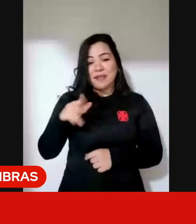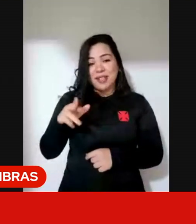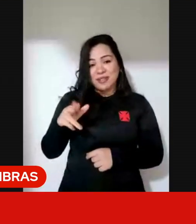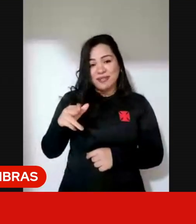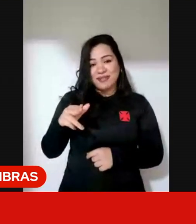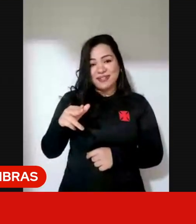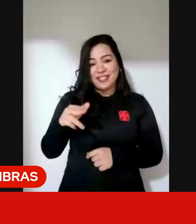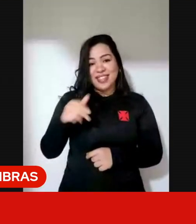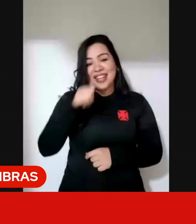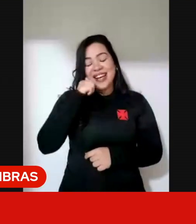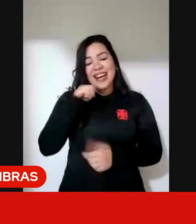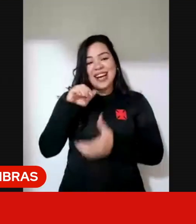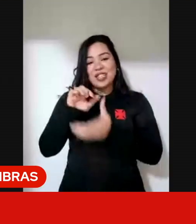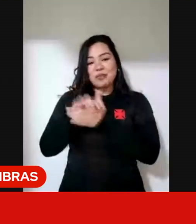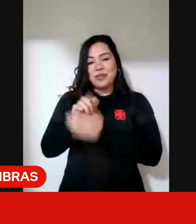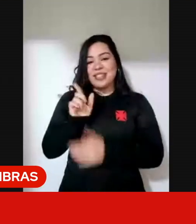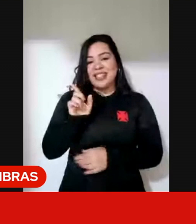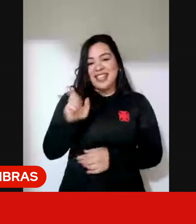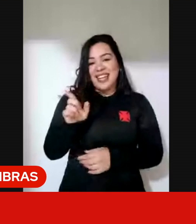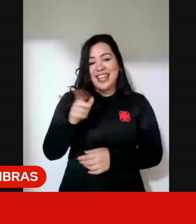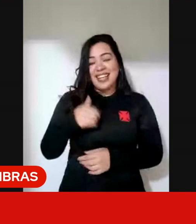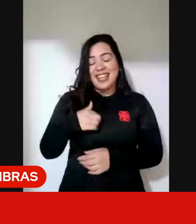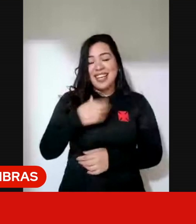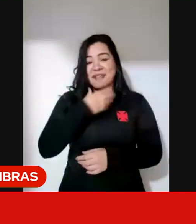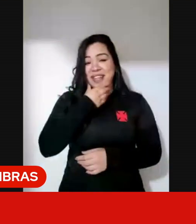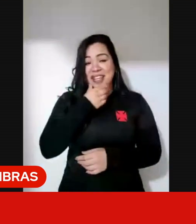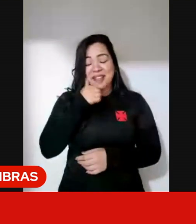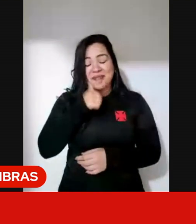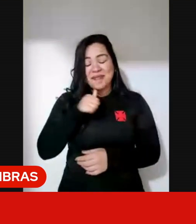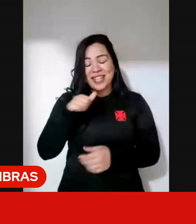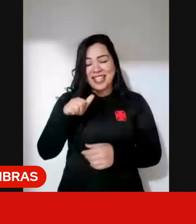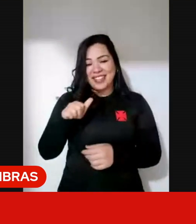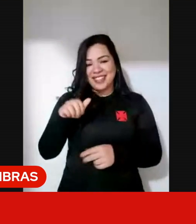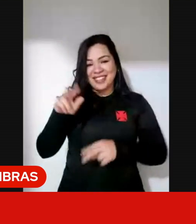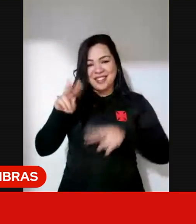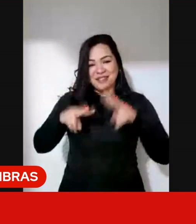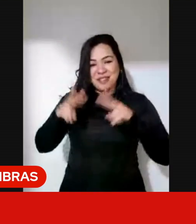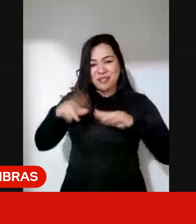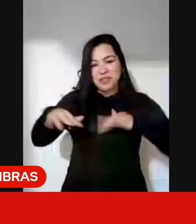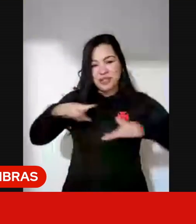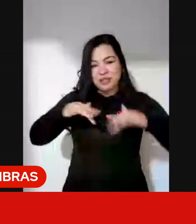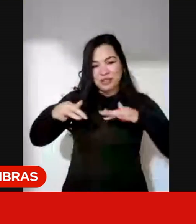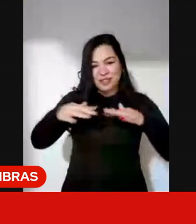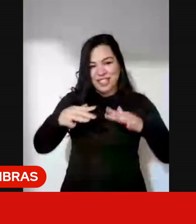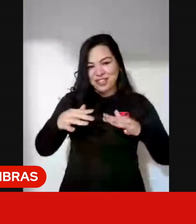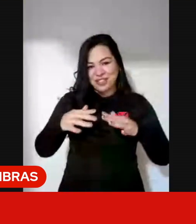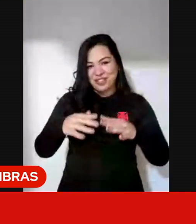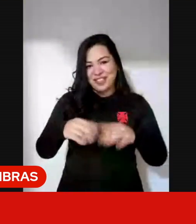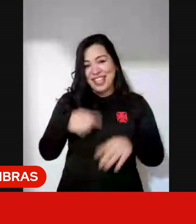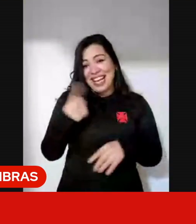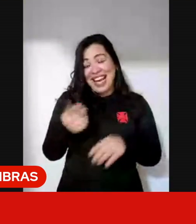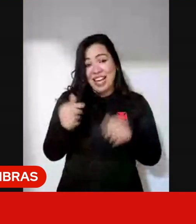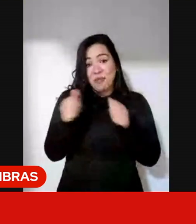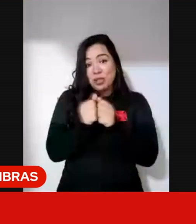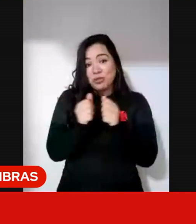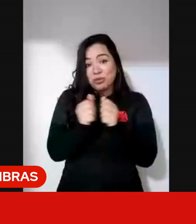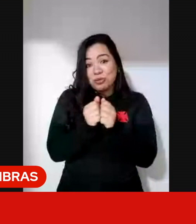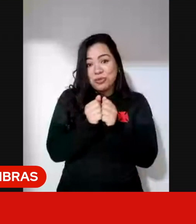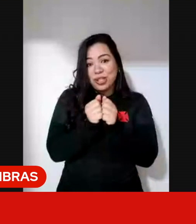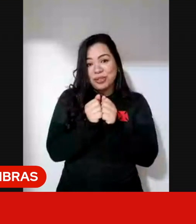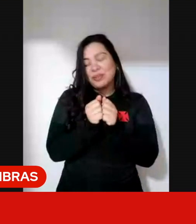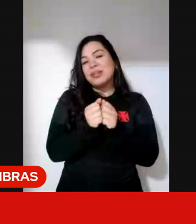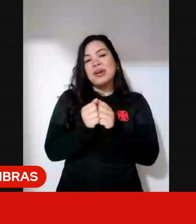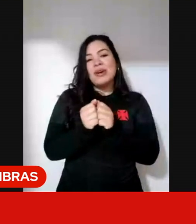meu irmão, a esposa dele e a minha mãe vendo os jogos do Vasco. E aí eu me